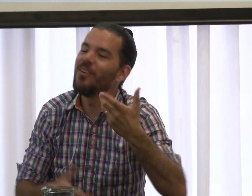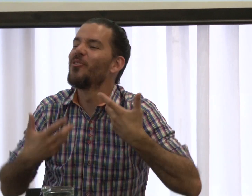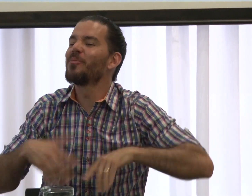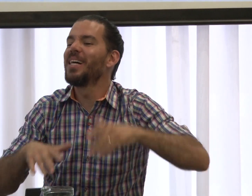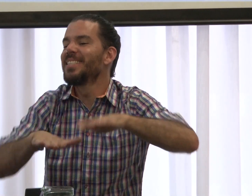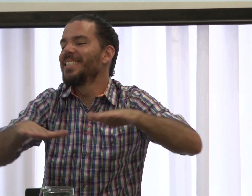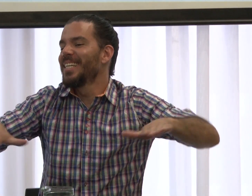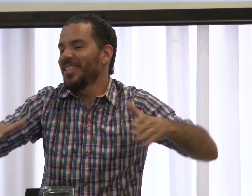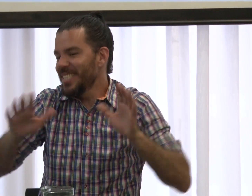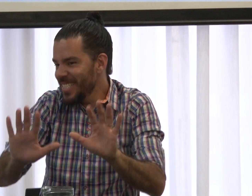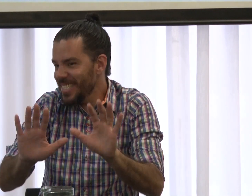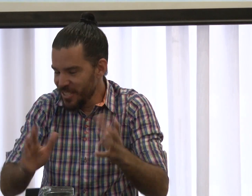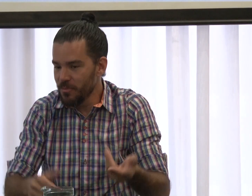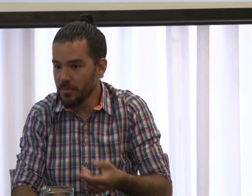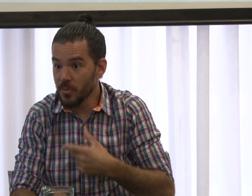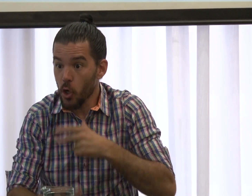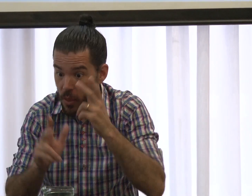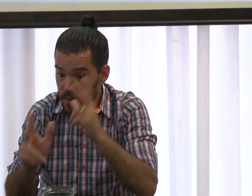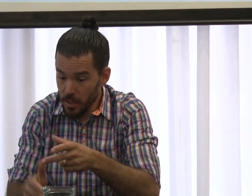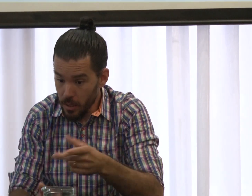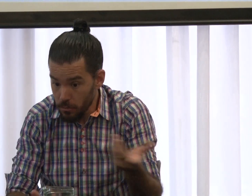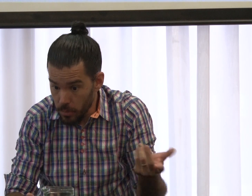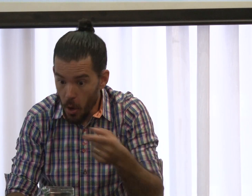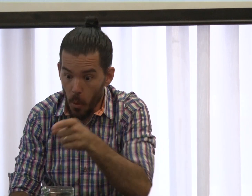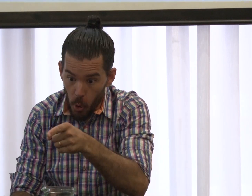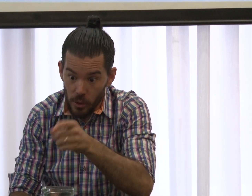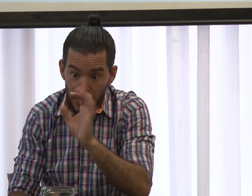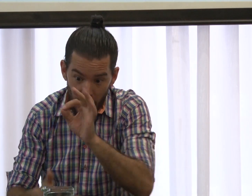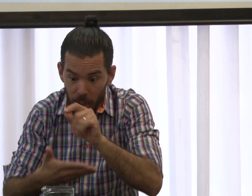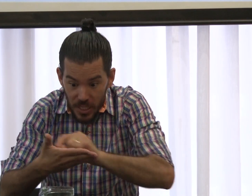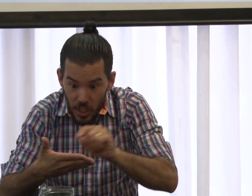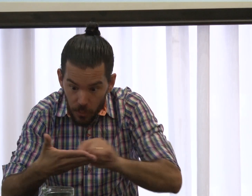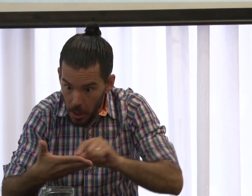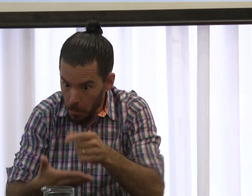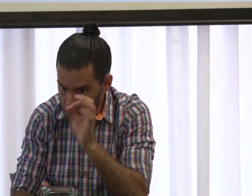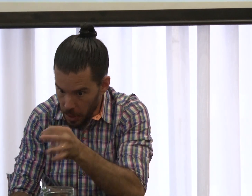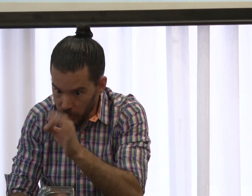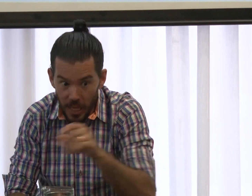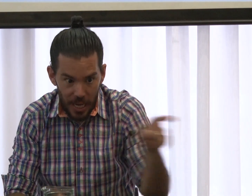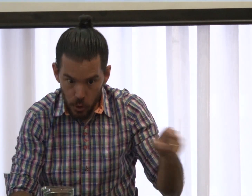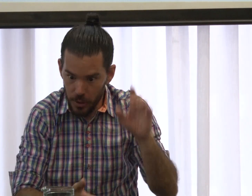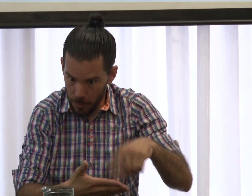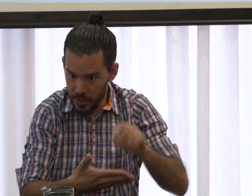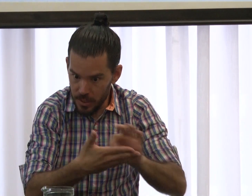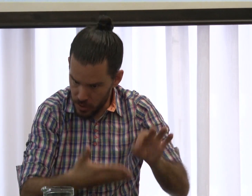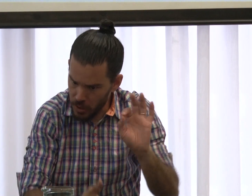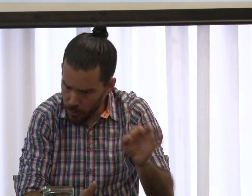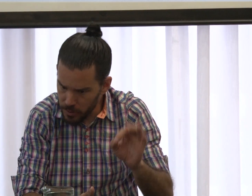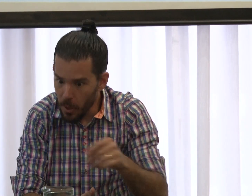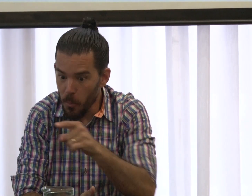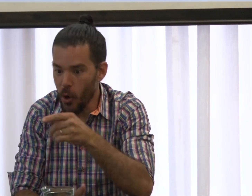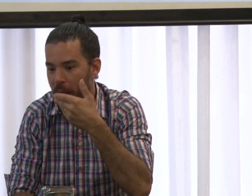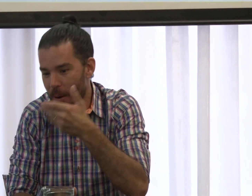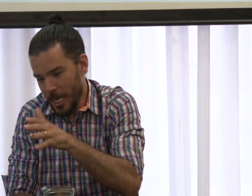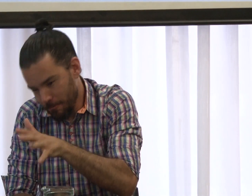implante coclear son decisiones que toma la familia, si elige el camino de implantar a un niño sordo, si elige el camino